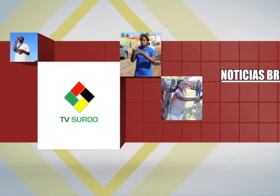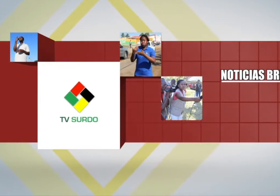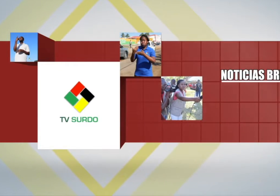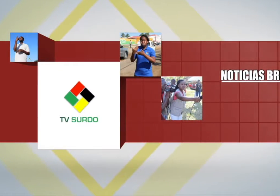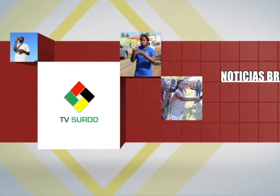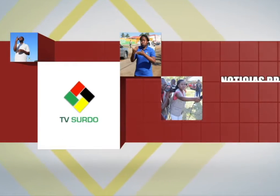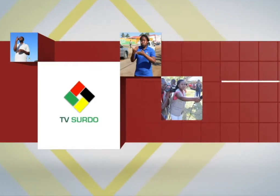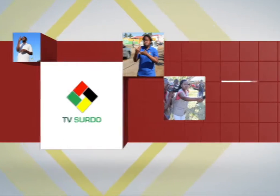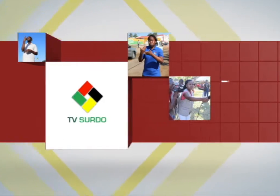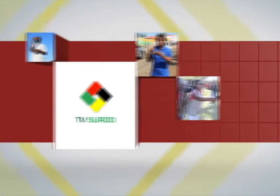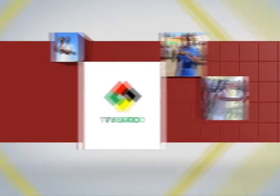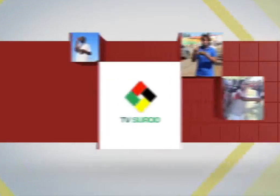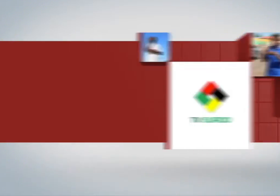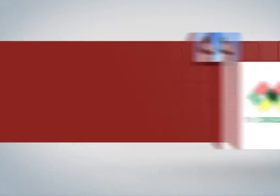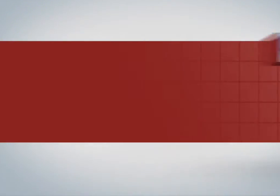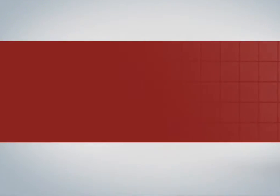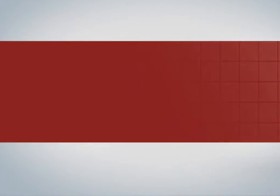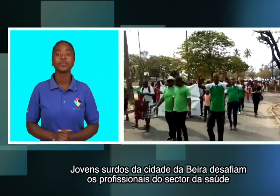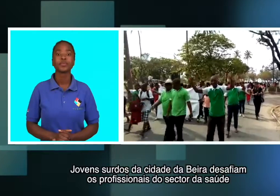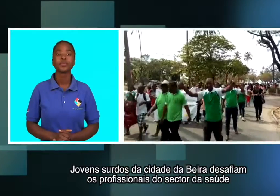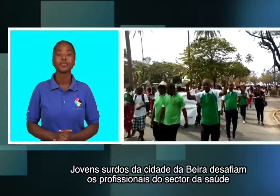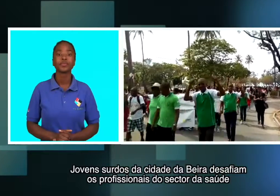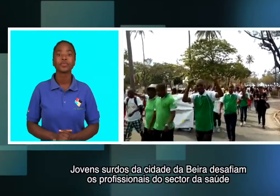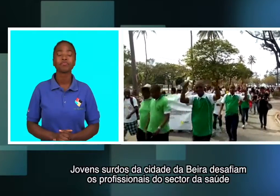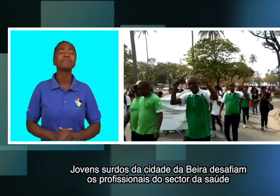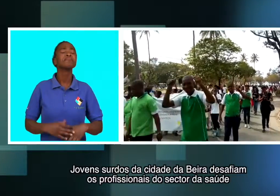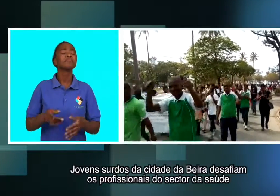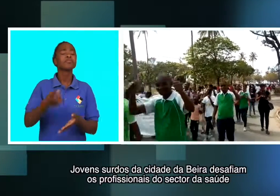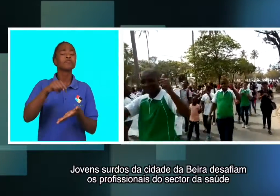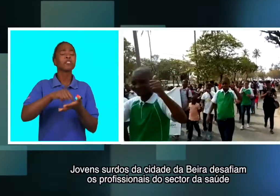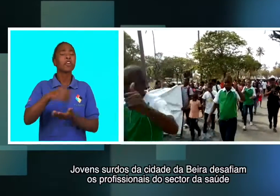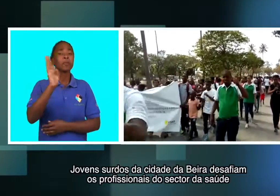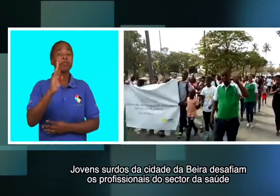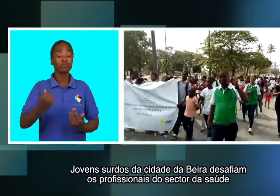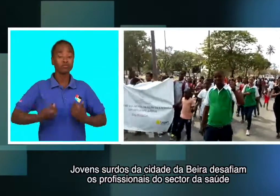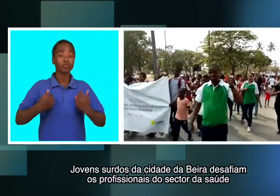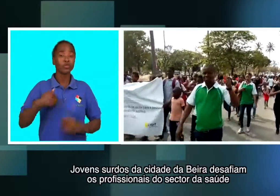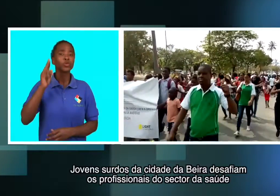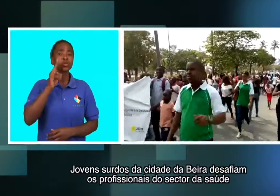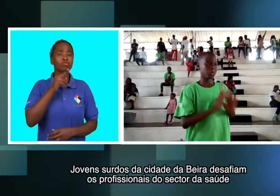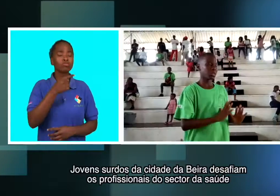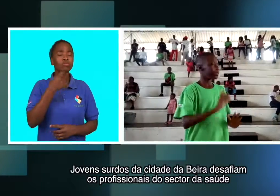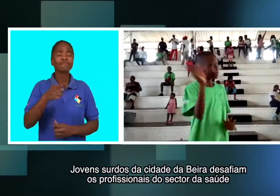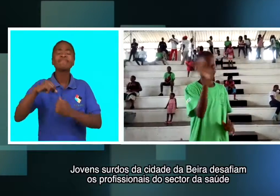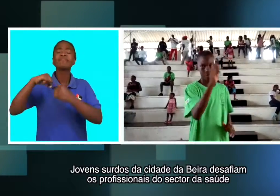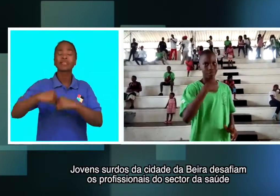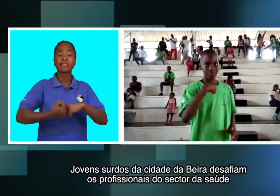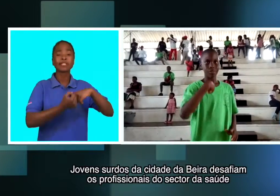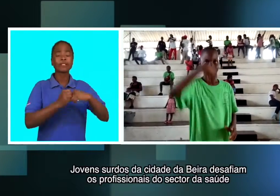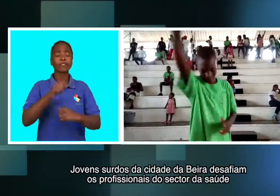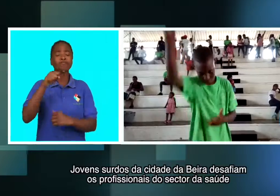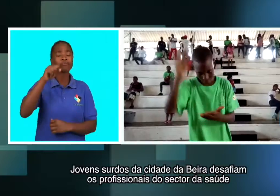Música Jovens surdos da cidade da Beira desafiam os profissionais do setor da saúde